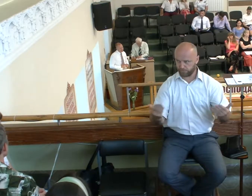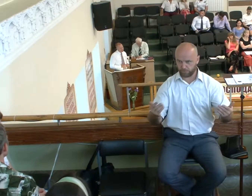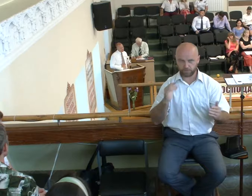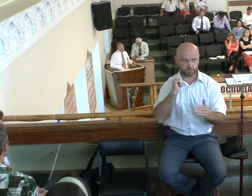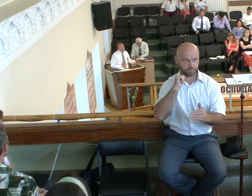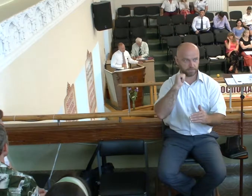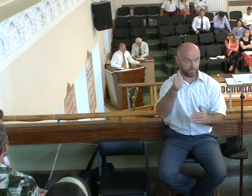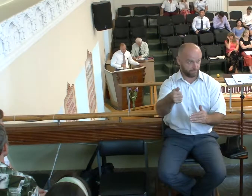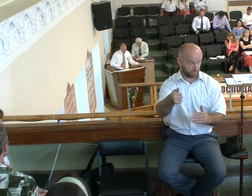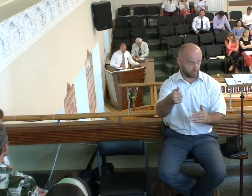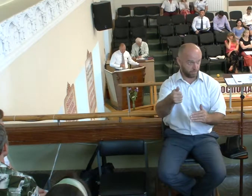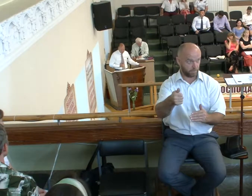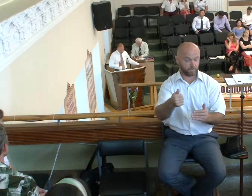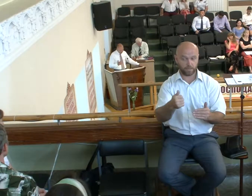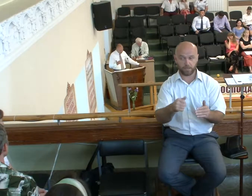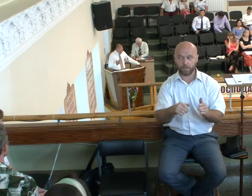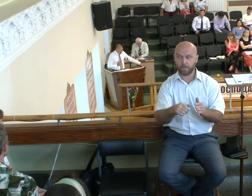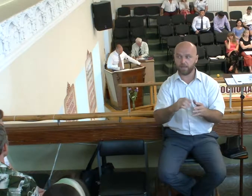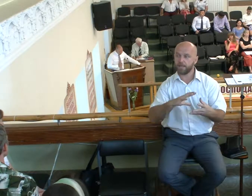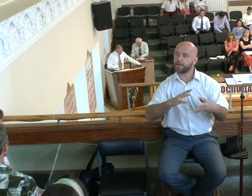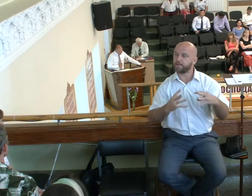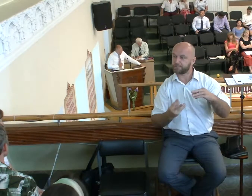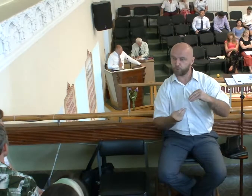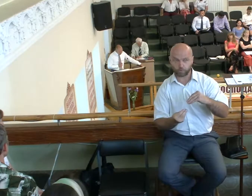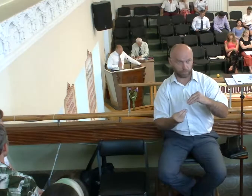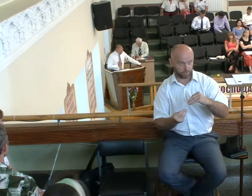сегодня. Так вот,